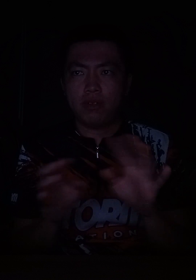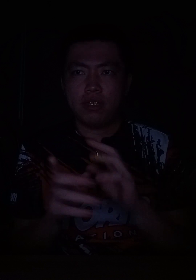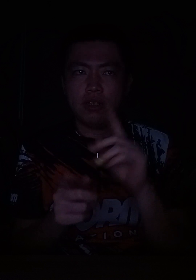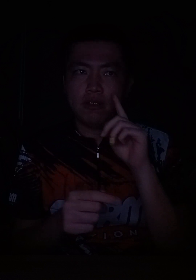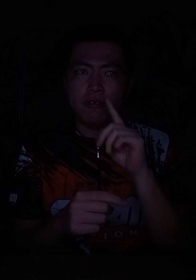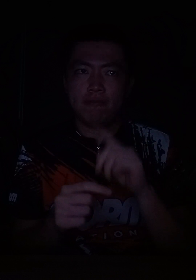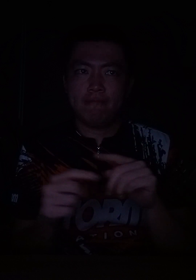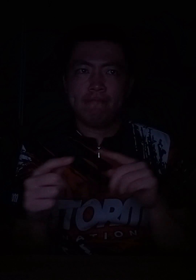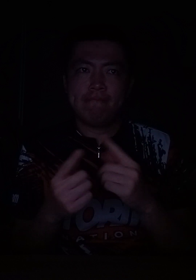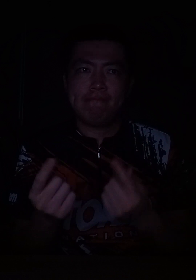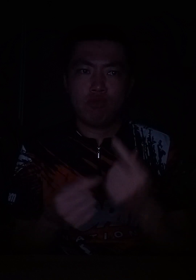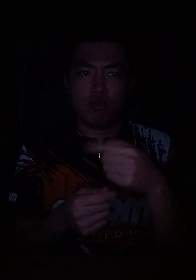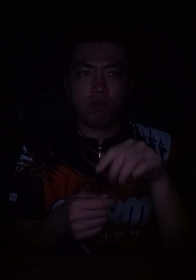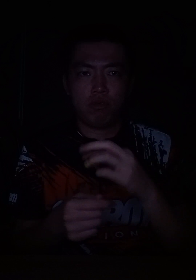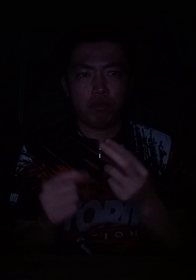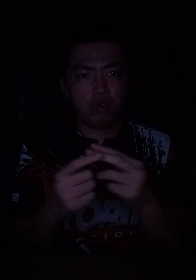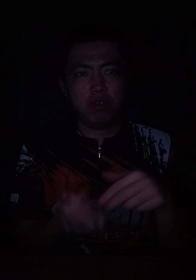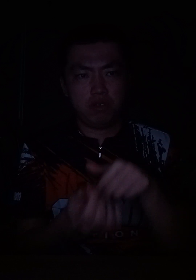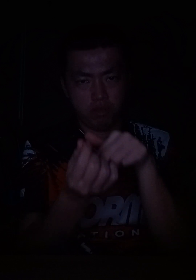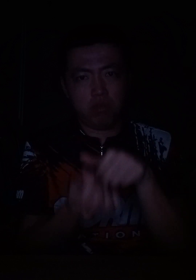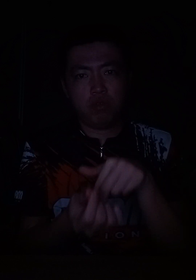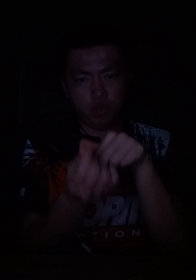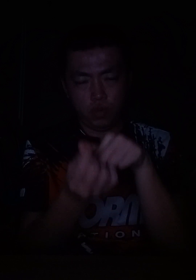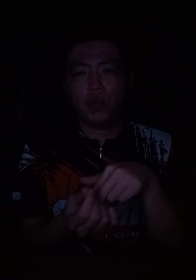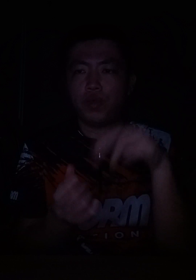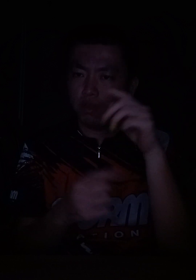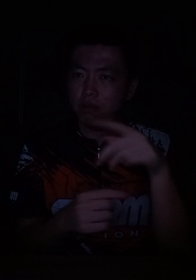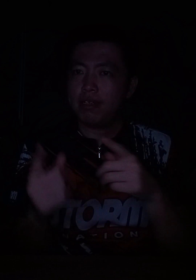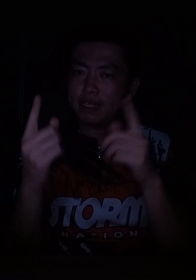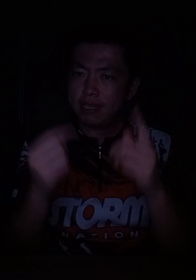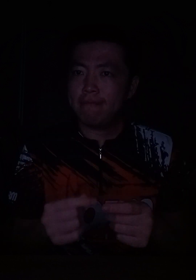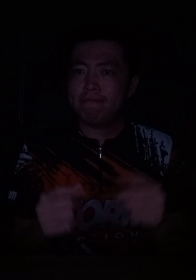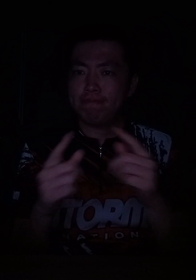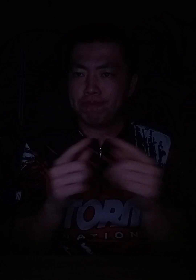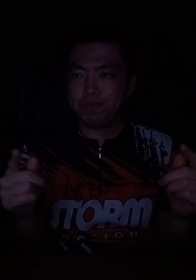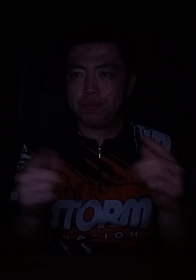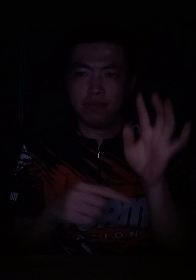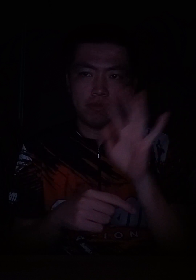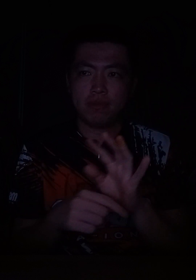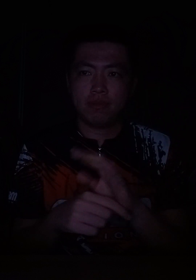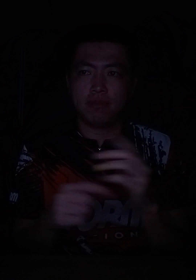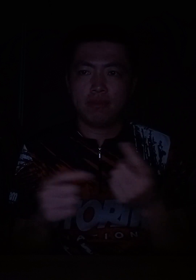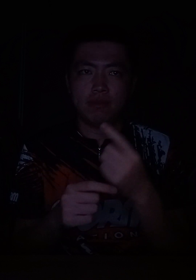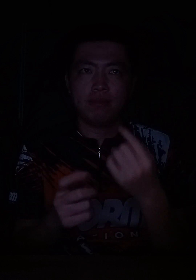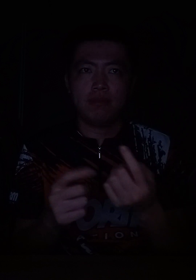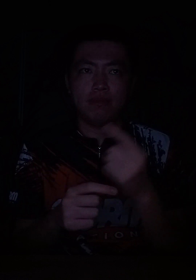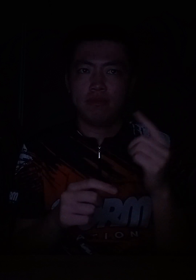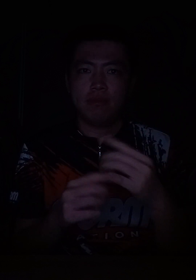확인됐습니다. 고용노동부는 승강기 업체를 상대로 중대재해처벌법 위반 여부를 조사하고 있습니다. 권준수